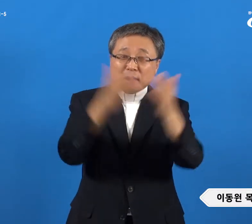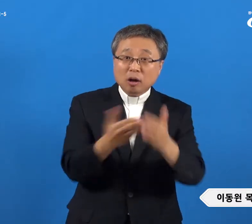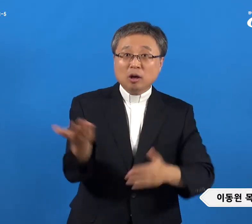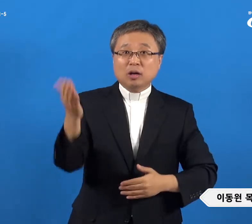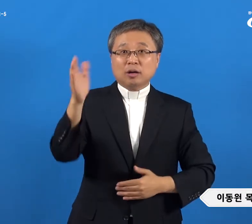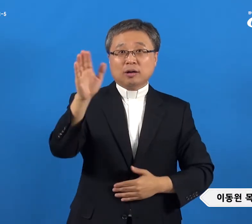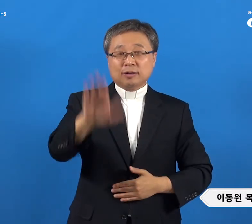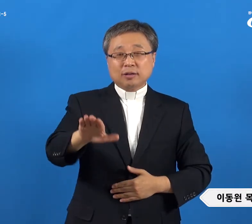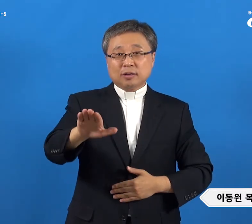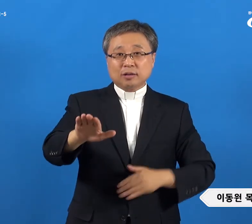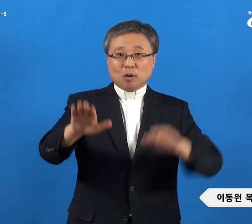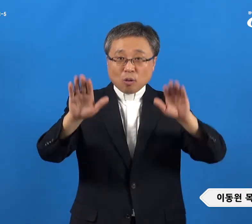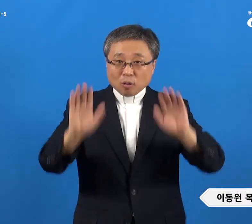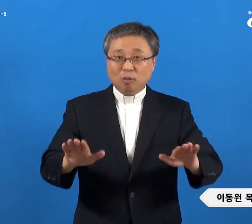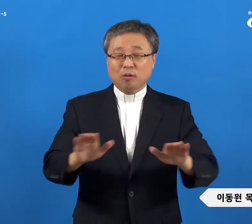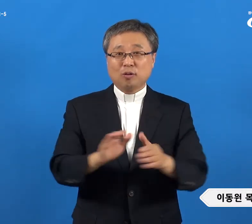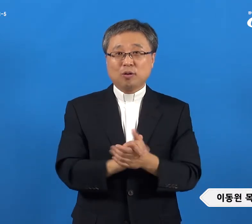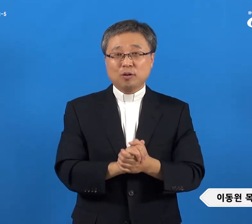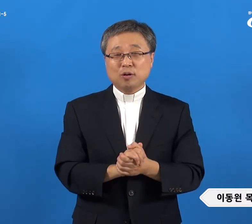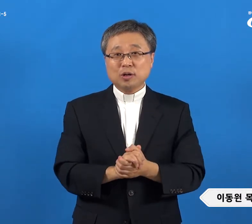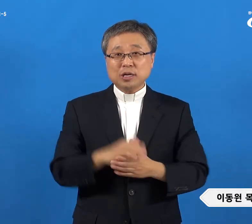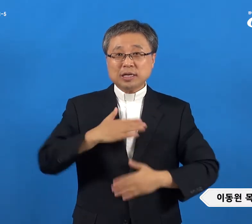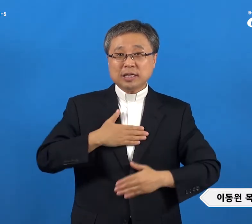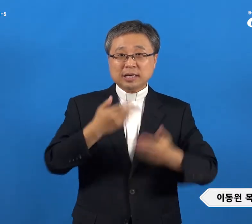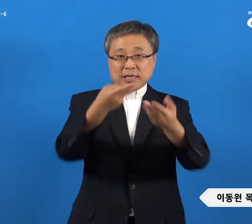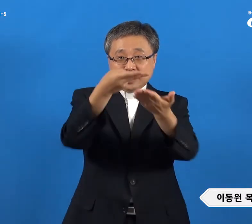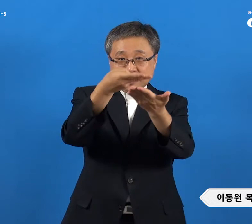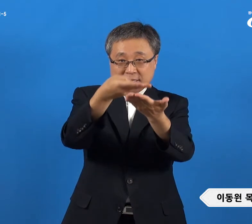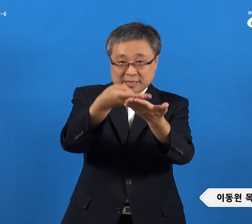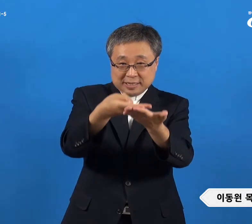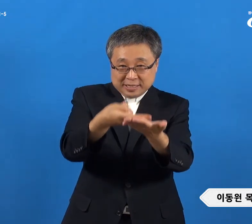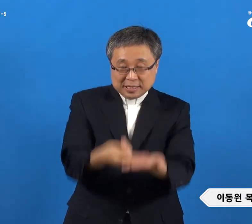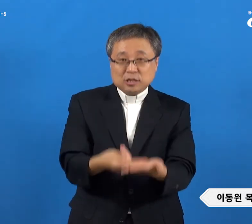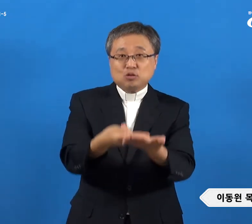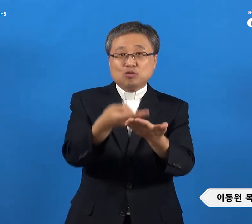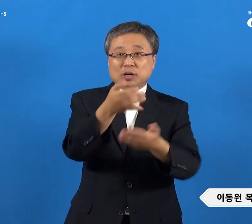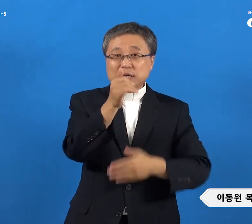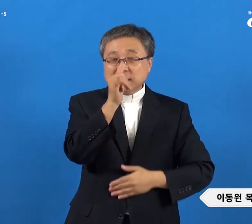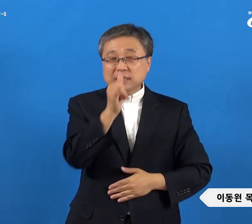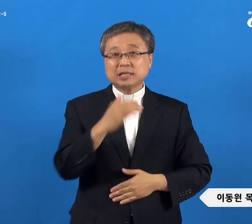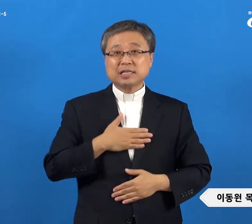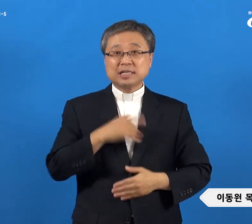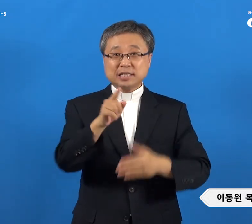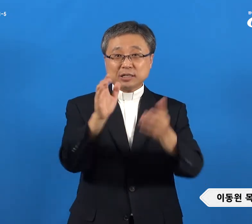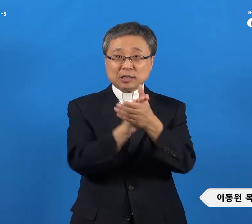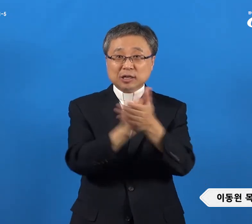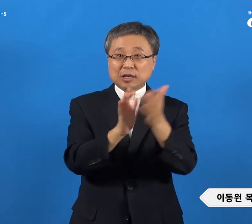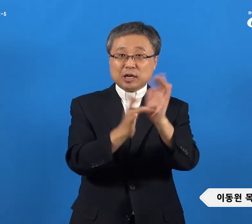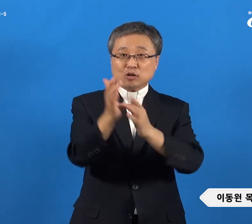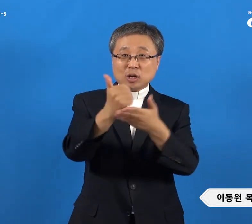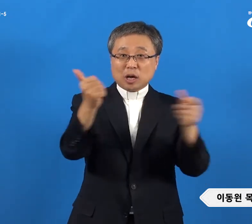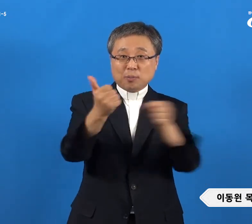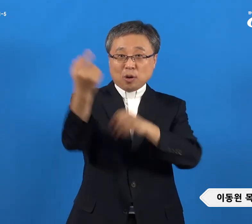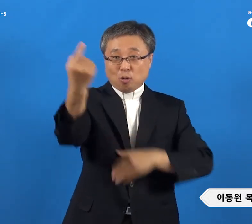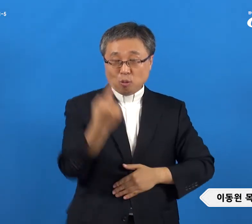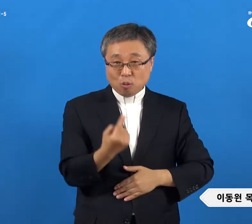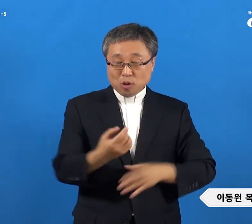그런데 이 상에 달아맨 침상에 누워있는 이 친구가 예수님 앞에 떨어지자마자 예수님은